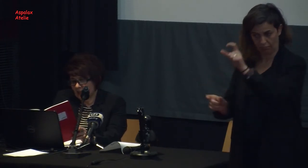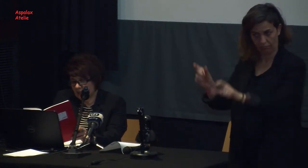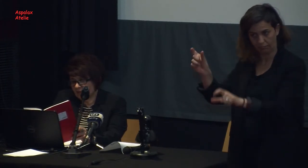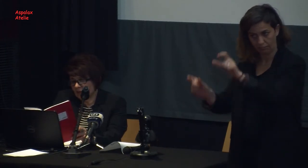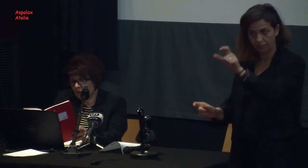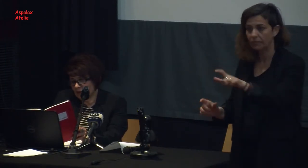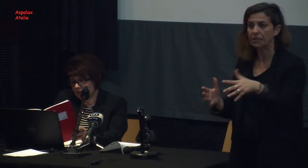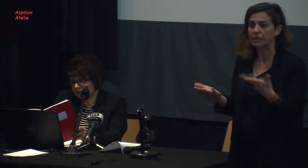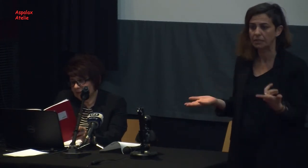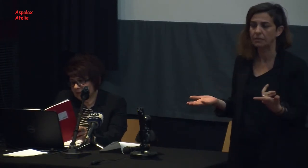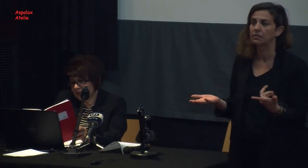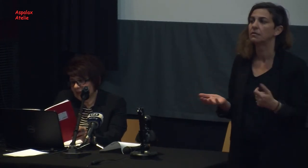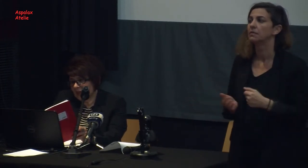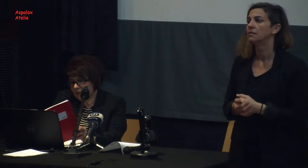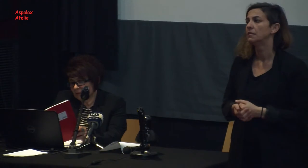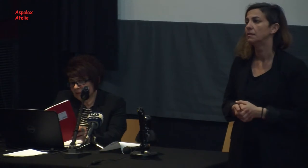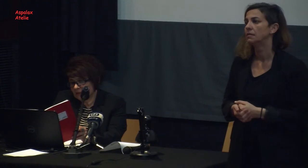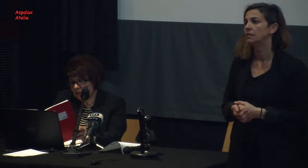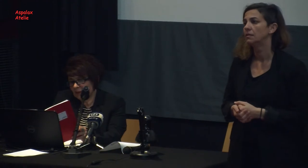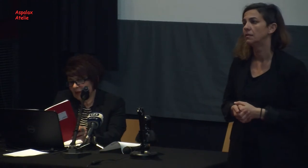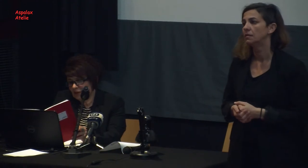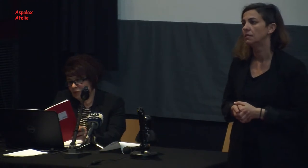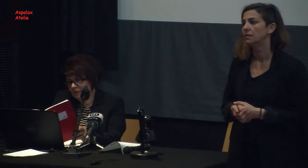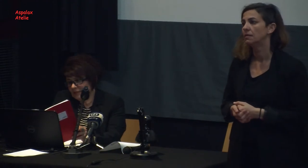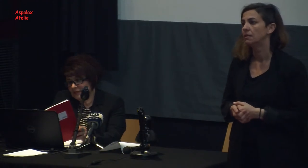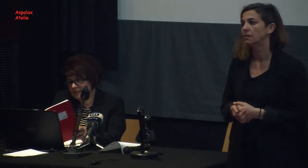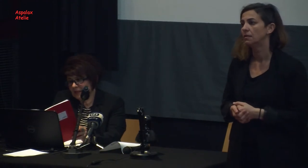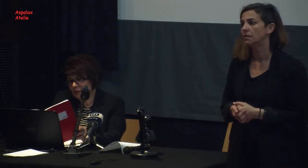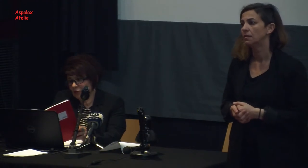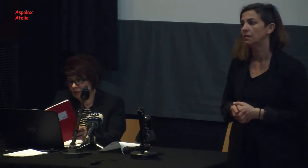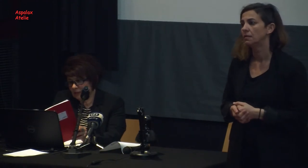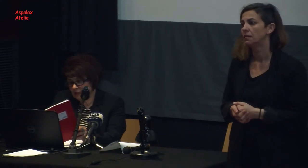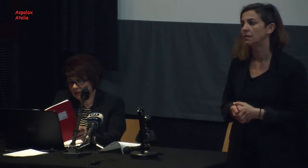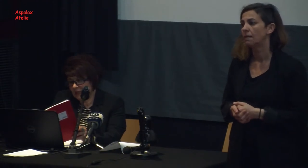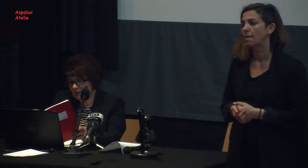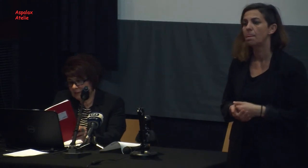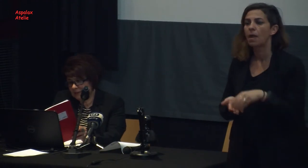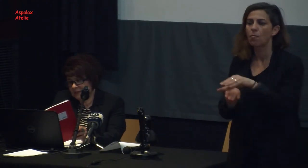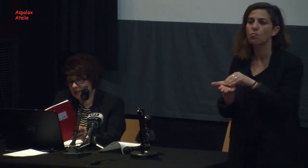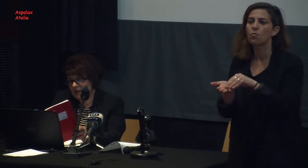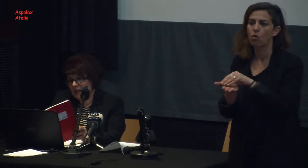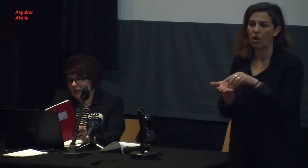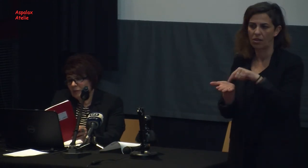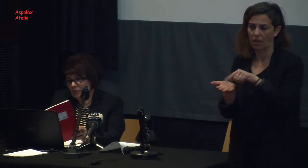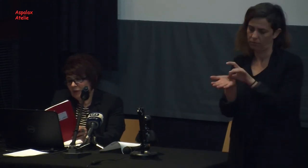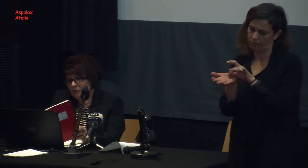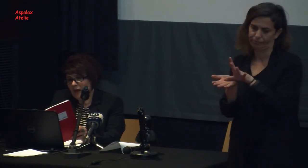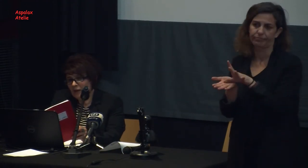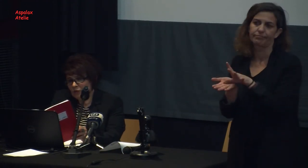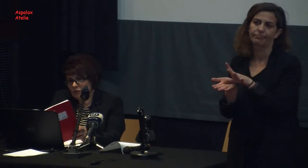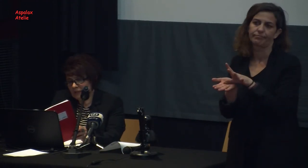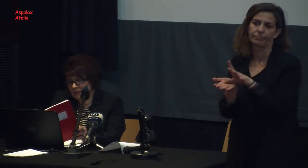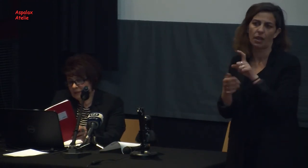είναι να καταφέρουμε να ξεπεράσουμε αυτές τις στερεότυπες αντιλήψεις